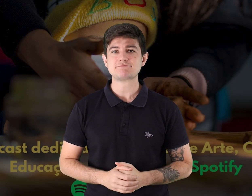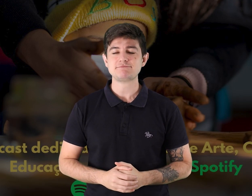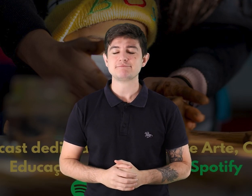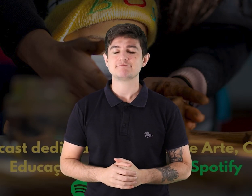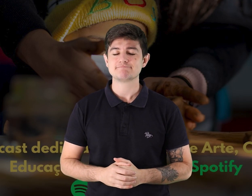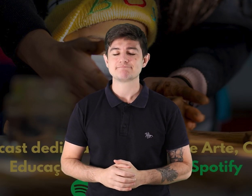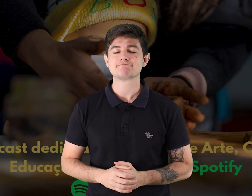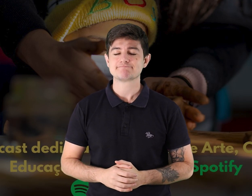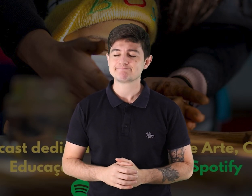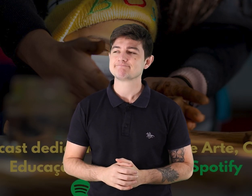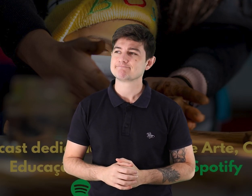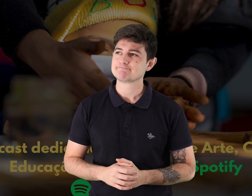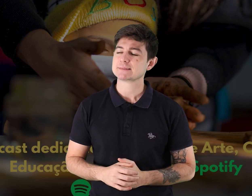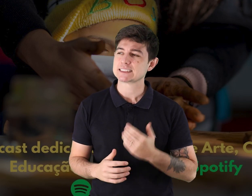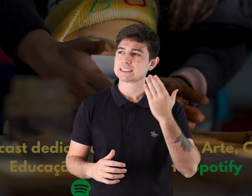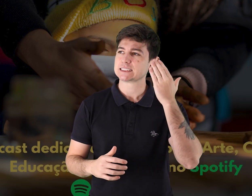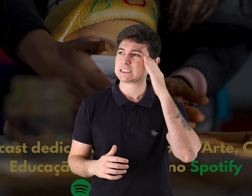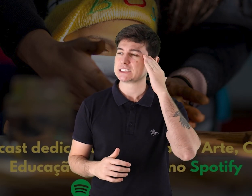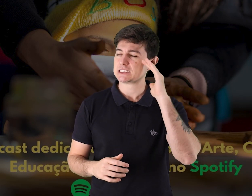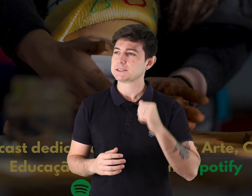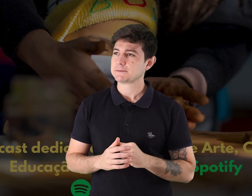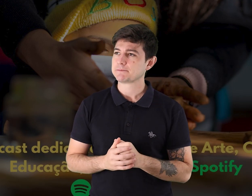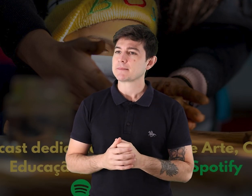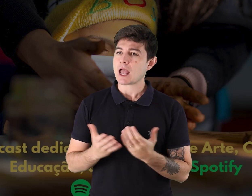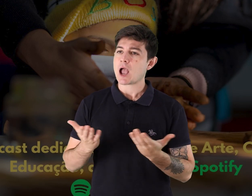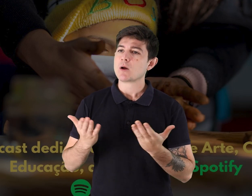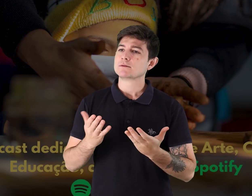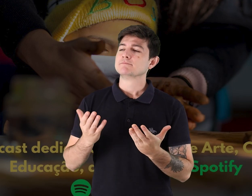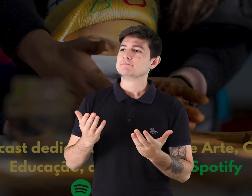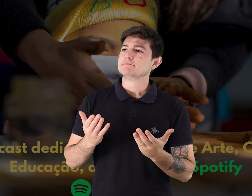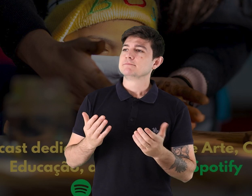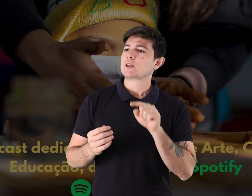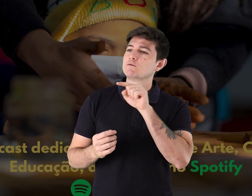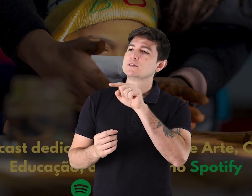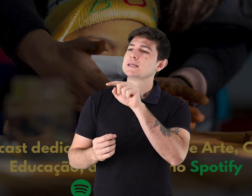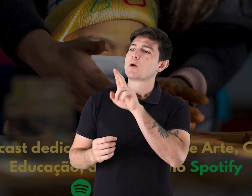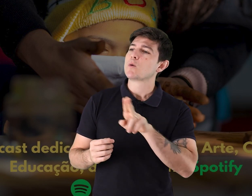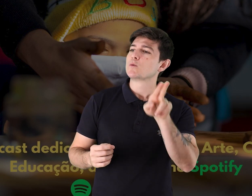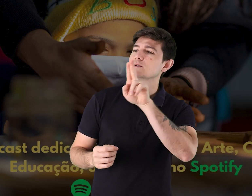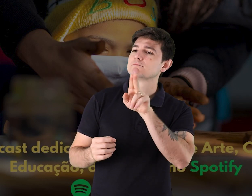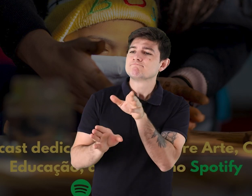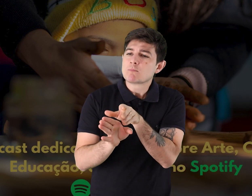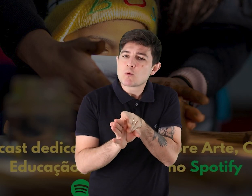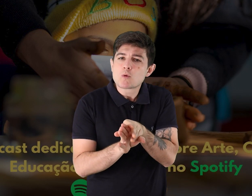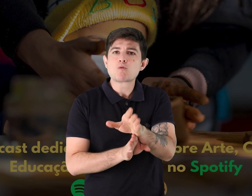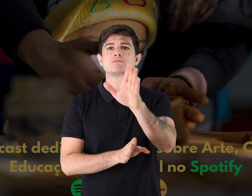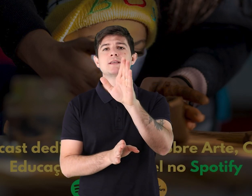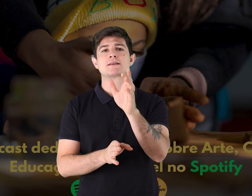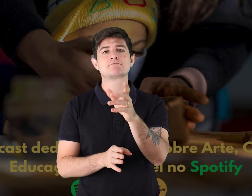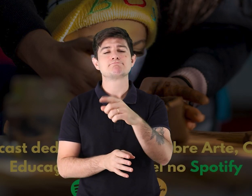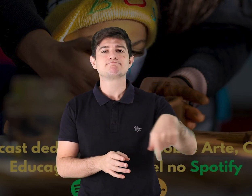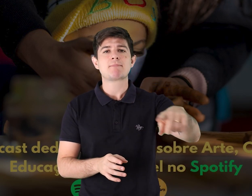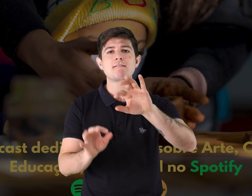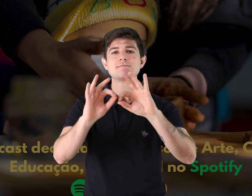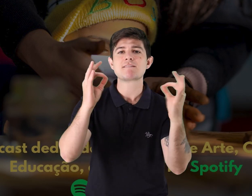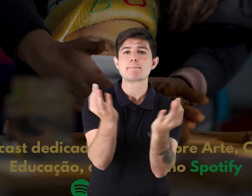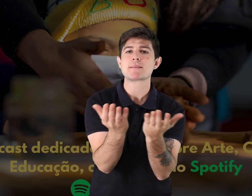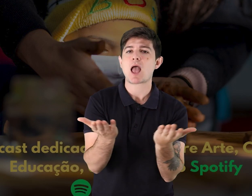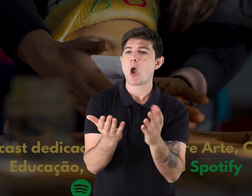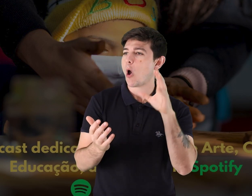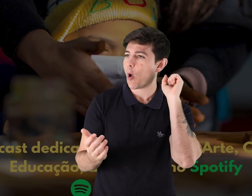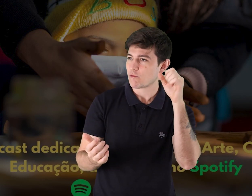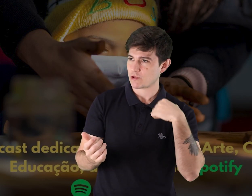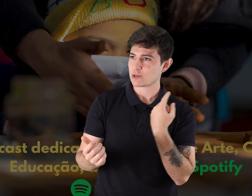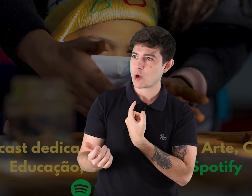dos pais. E a sua orientação para as famílias que estão ouvindo, como eles devem,